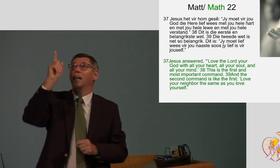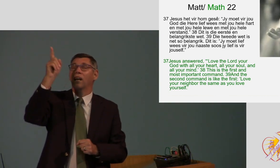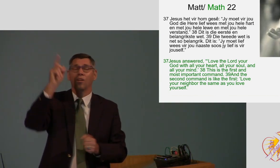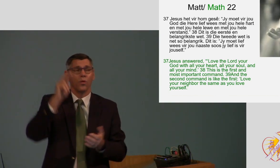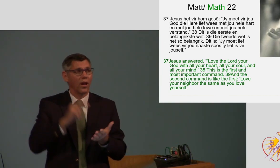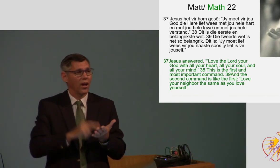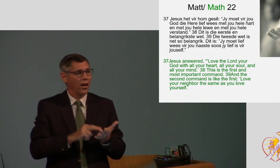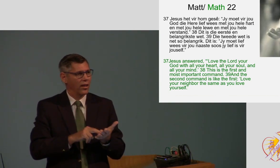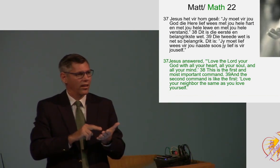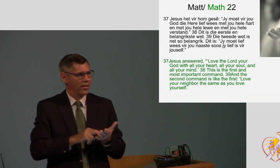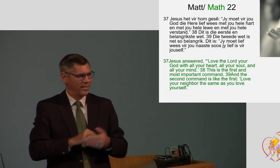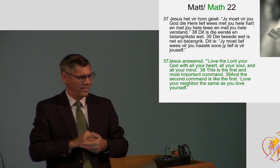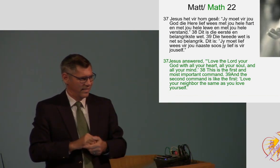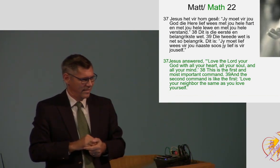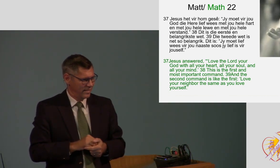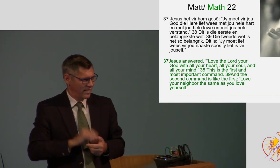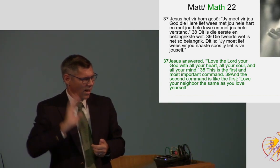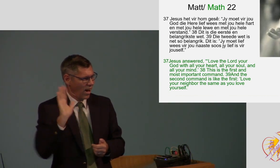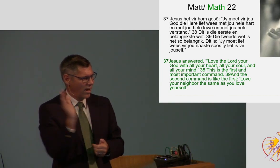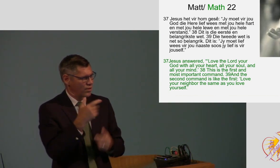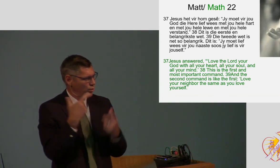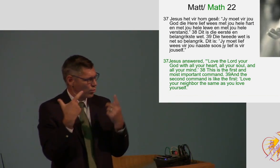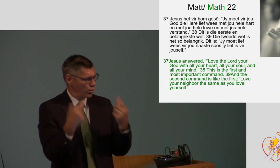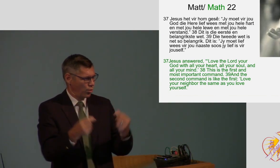nodig. In alles wat ons doen.